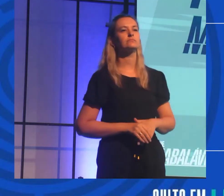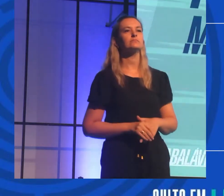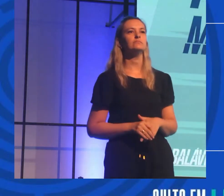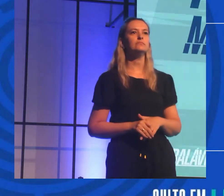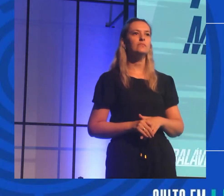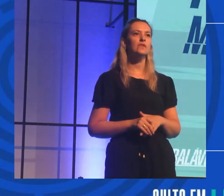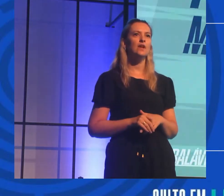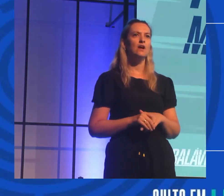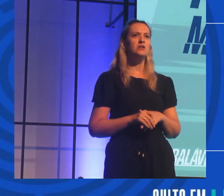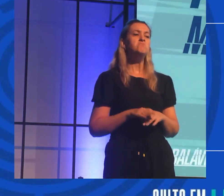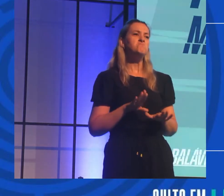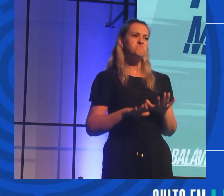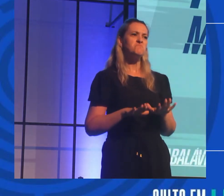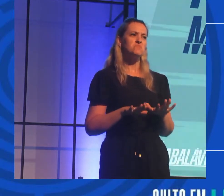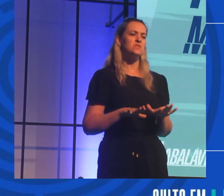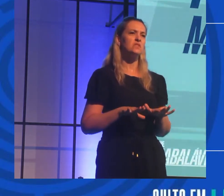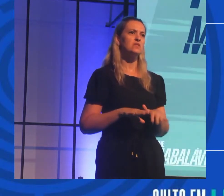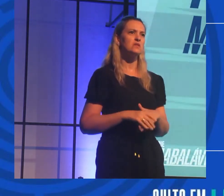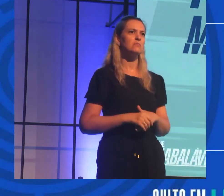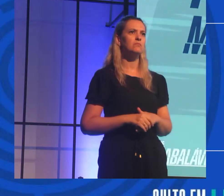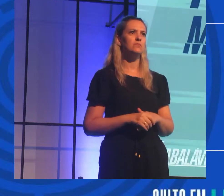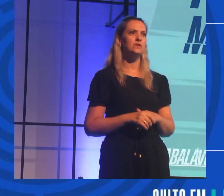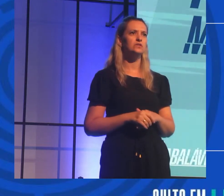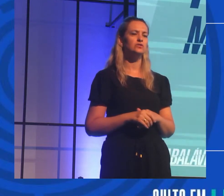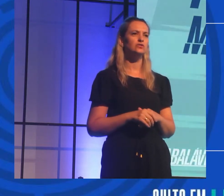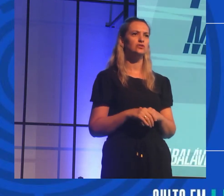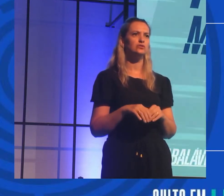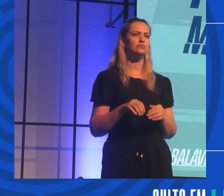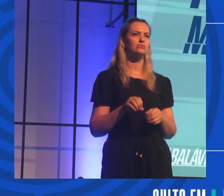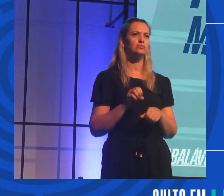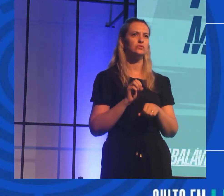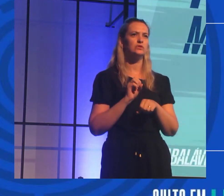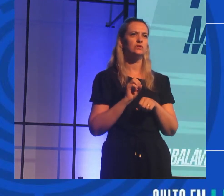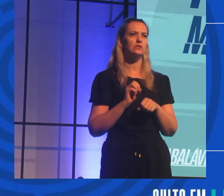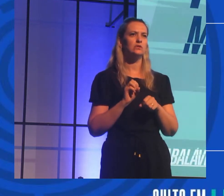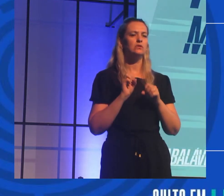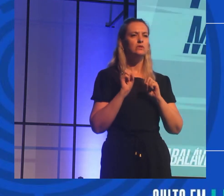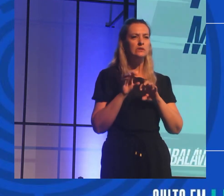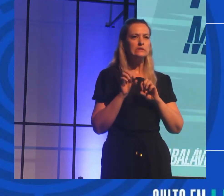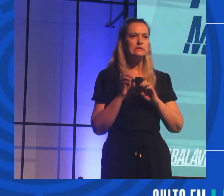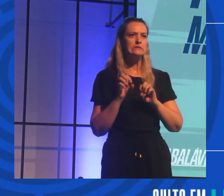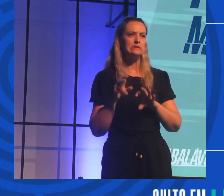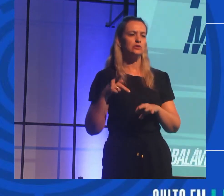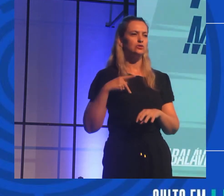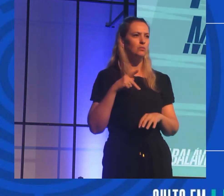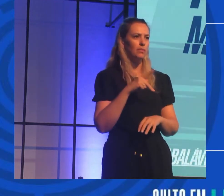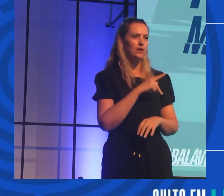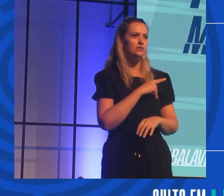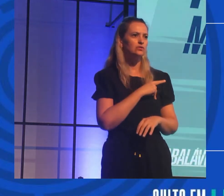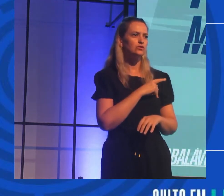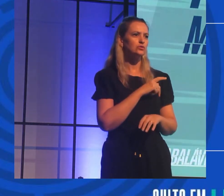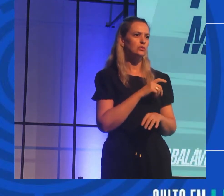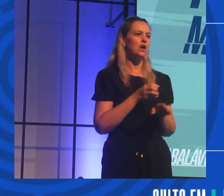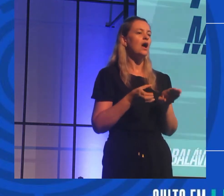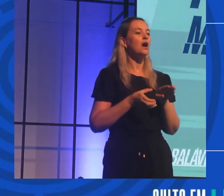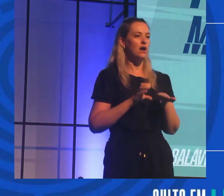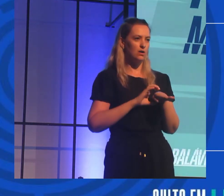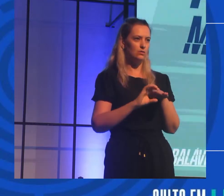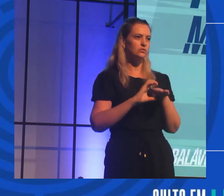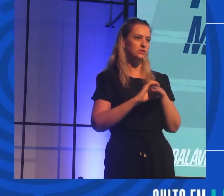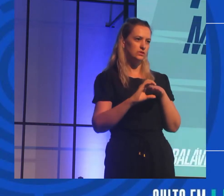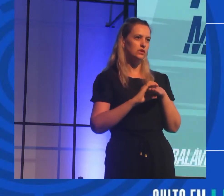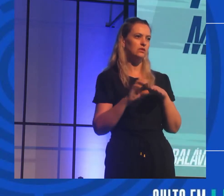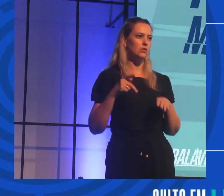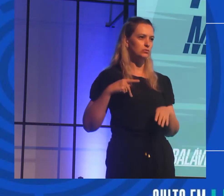nas últimas 2 semanas, no aconselhamento pastoral, algumas pessoas que eu lidei, as suas dificuldades eram justamente porque elas